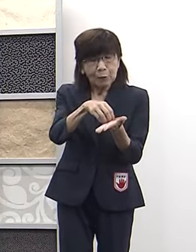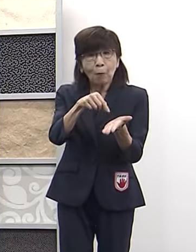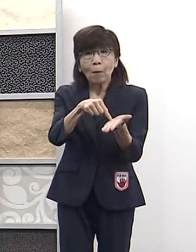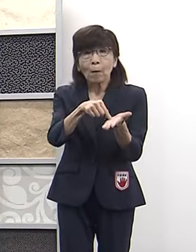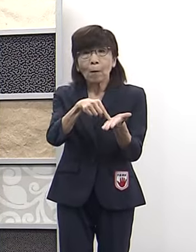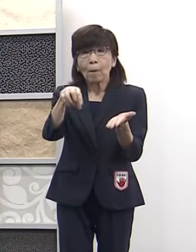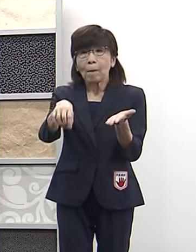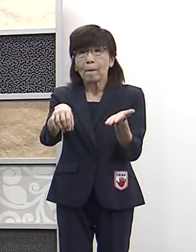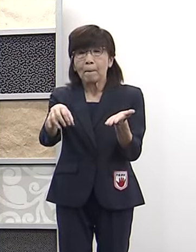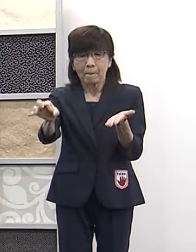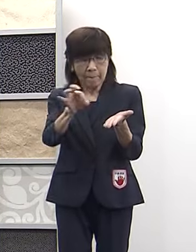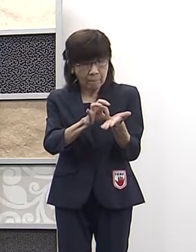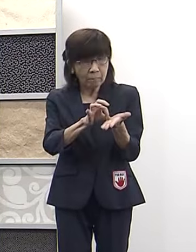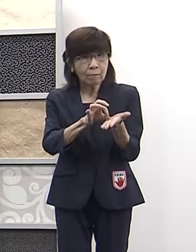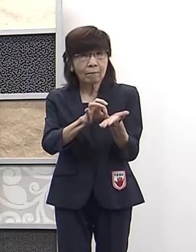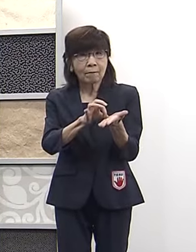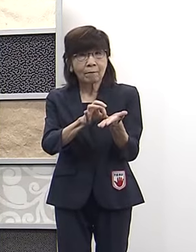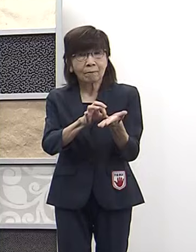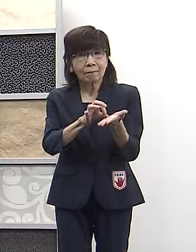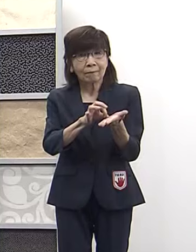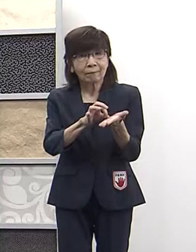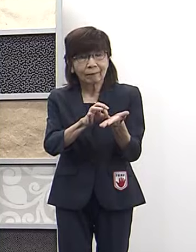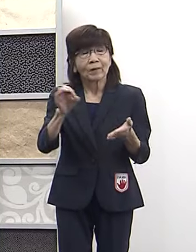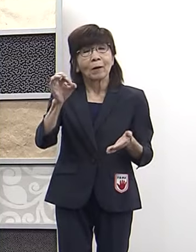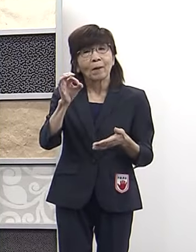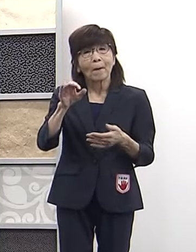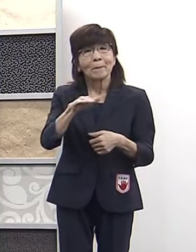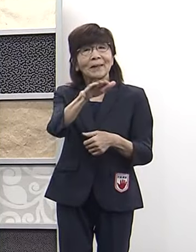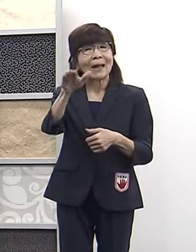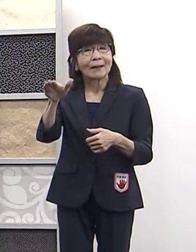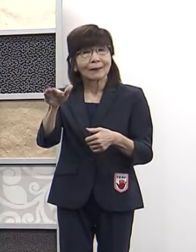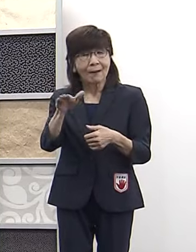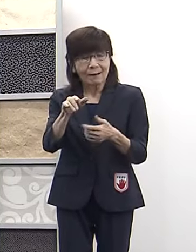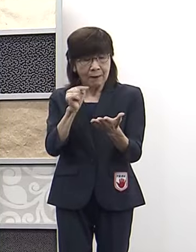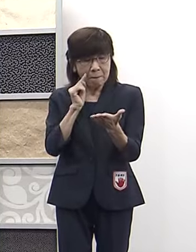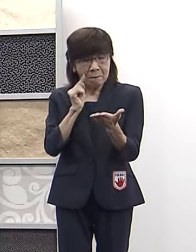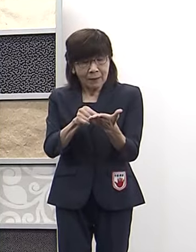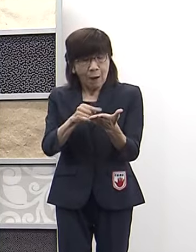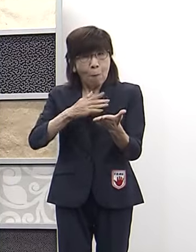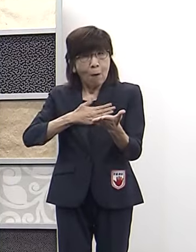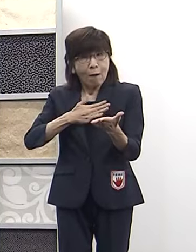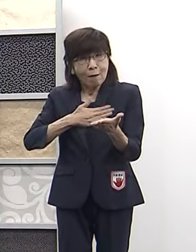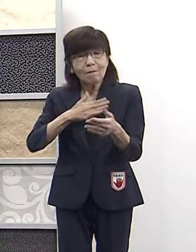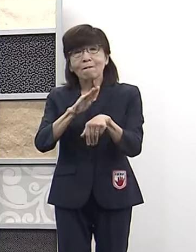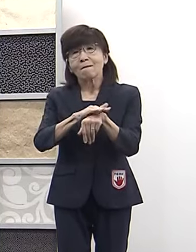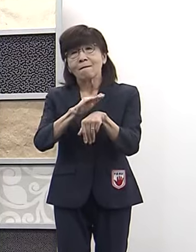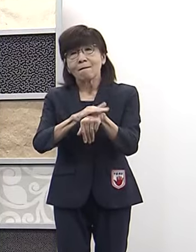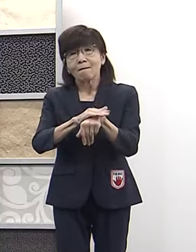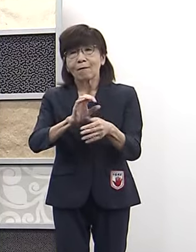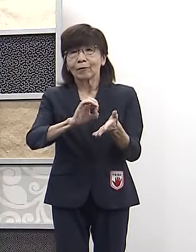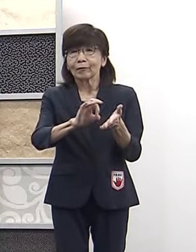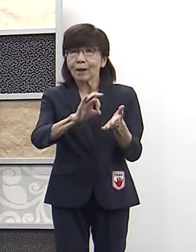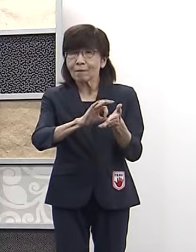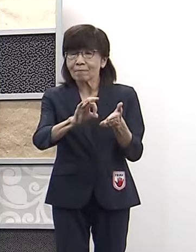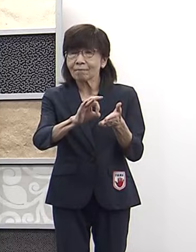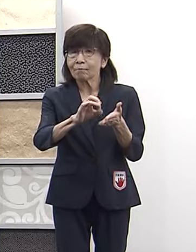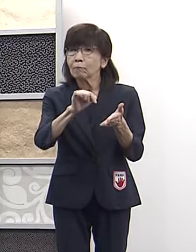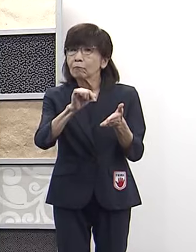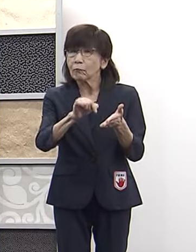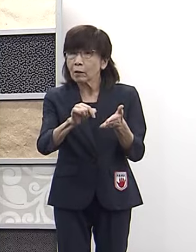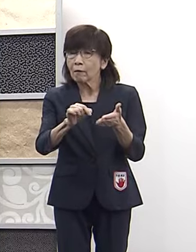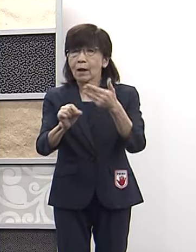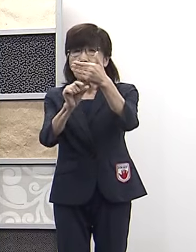し、県民の皆様、あるいは観光客の皆様などへの注意喚起、広く行ってまいりたいと思います。この運用はですね、今